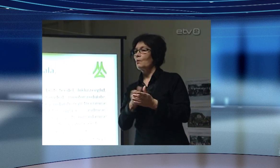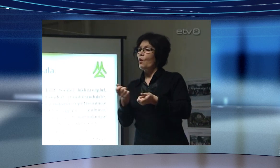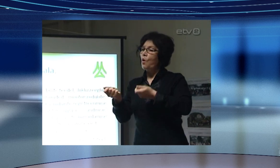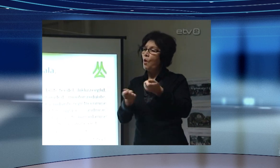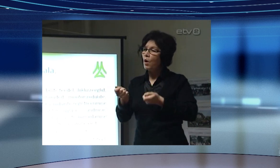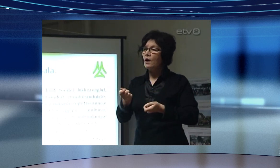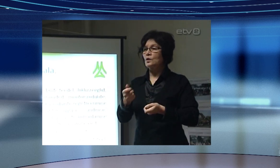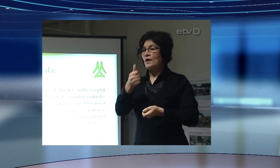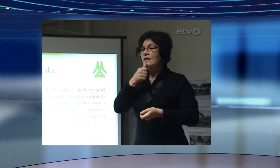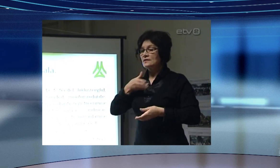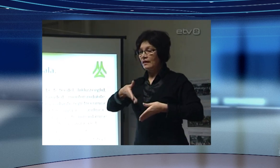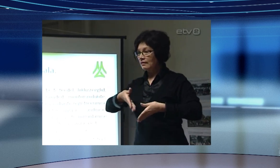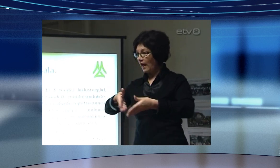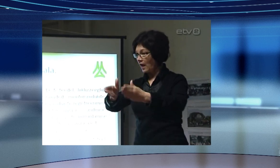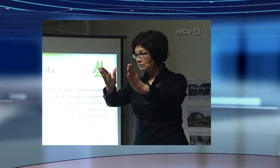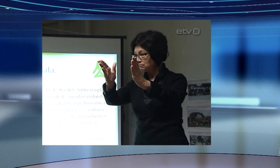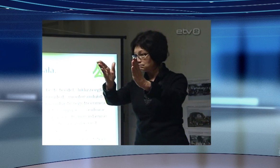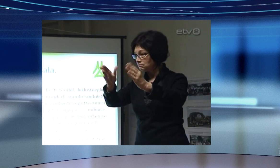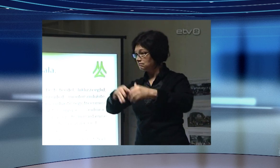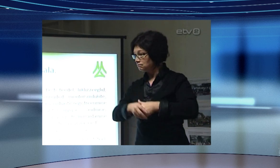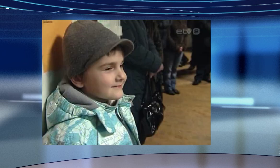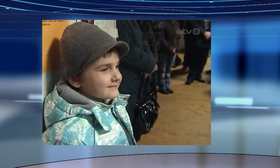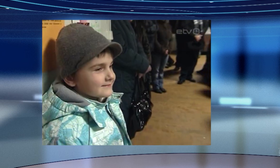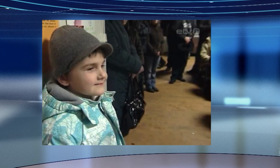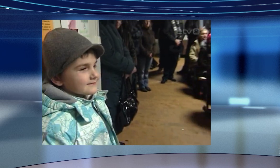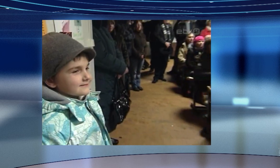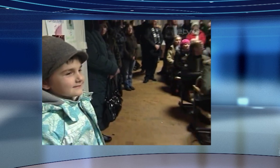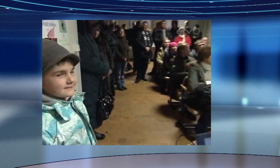teedele. Ehk siis liiklus...